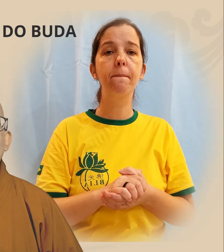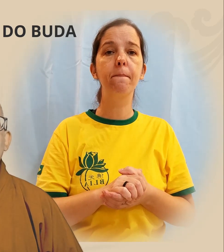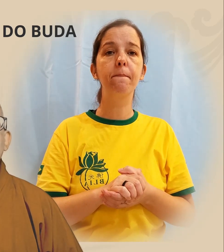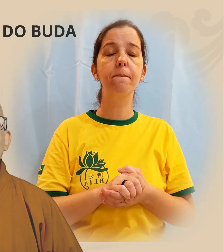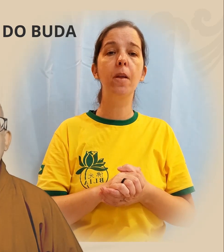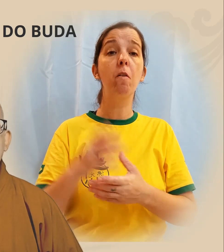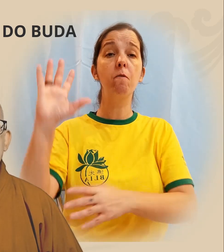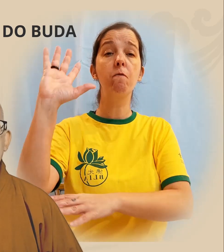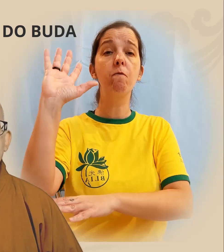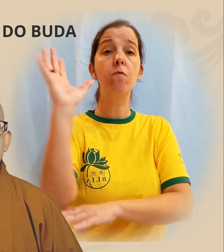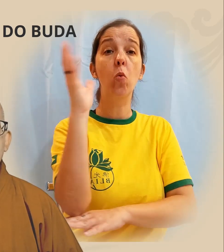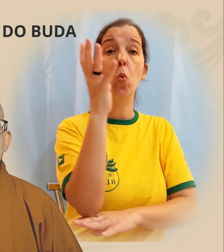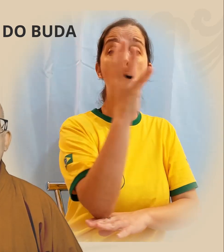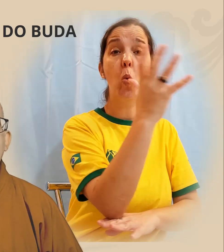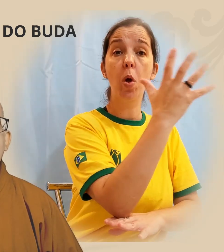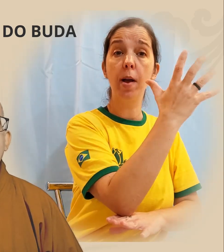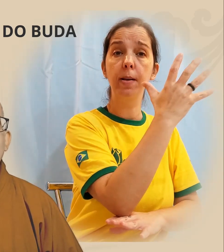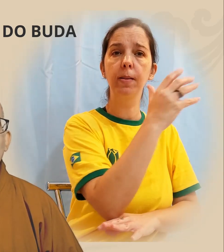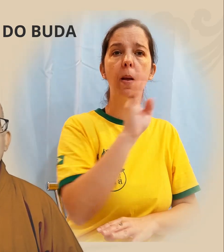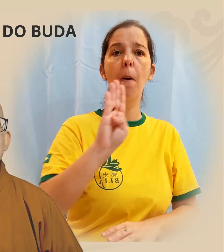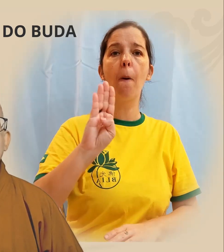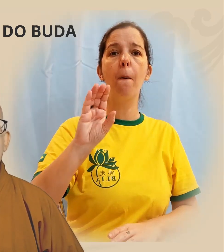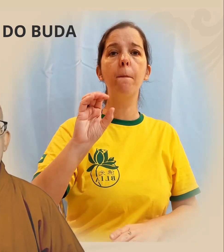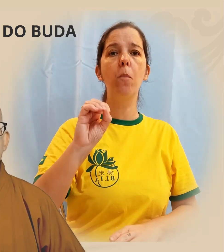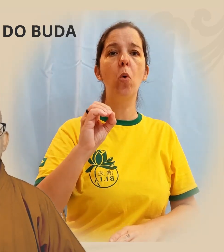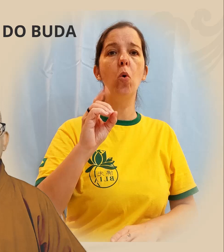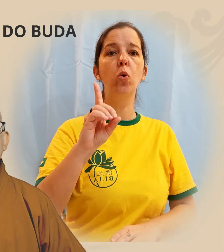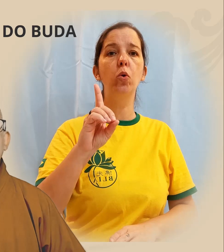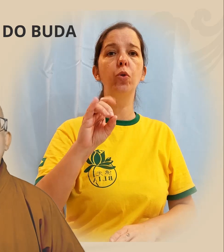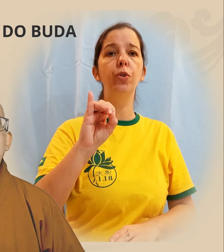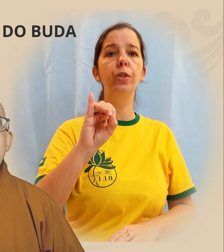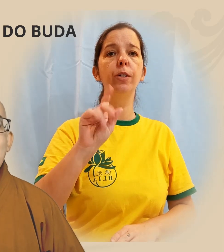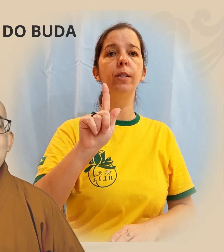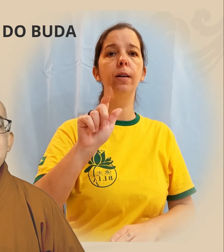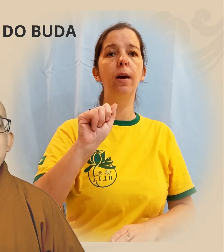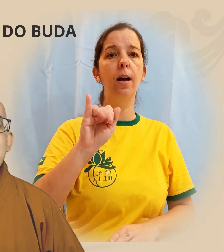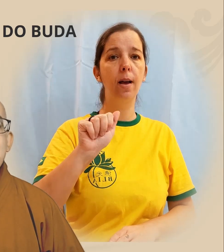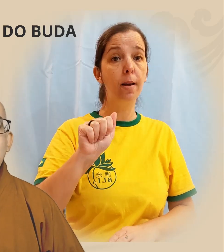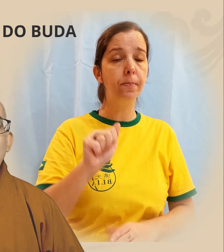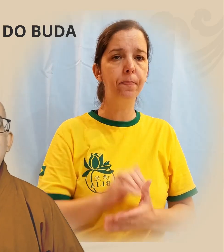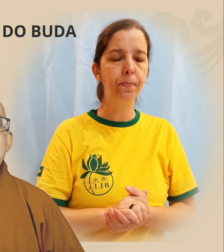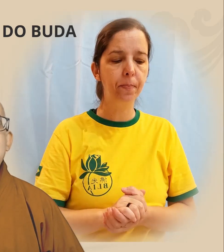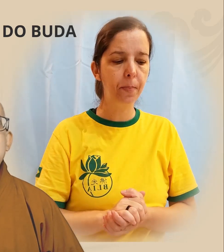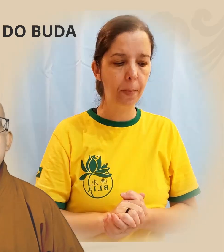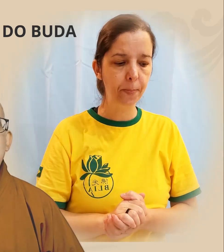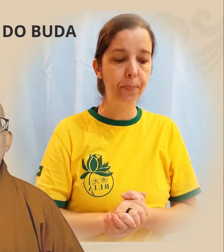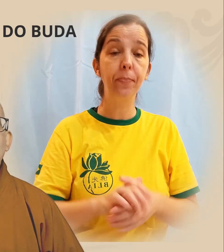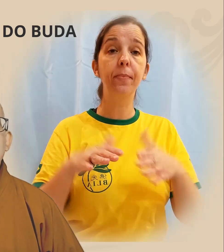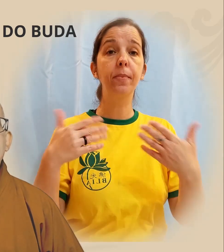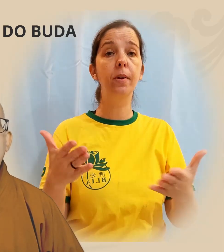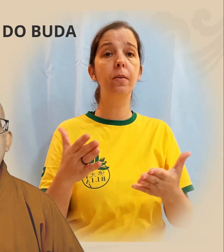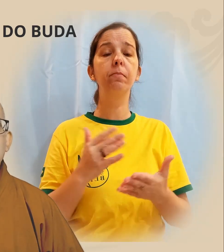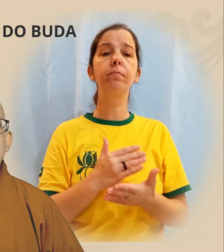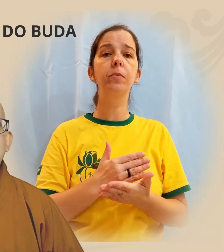a uma floresta em Bodh Gaya. E eles então iniciam